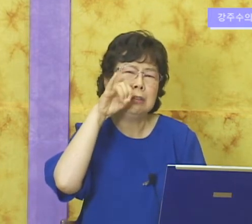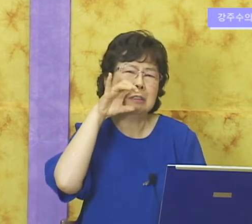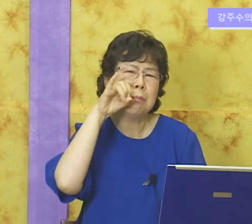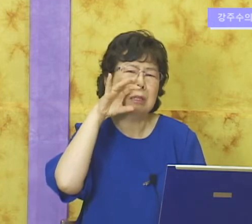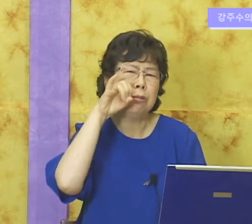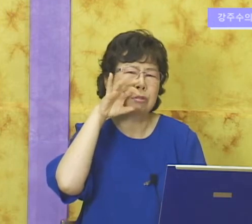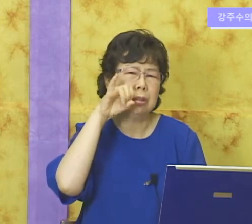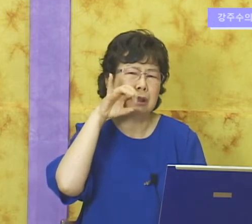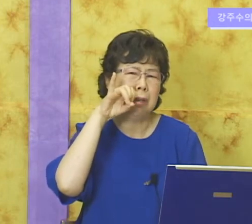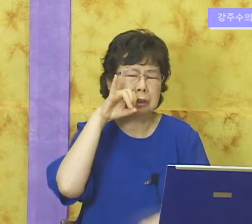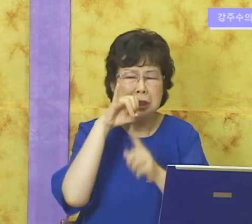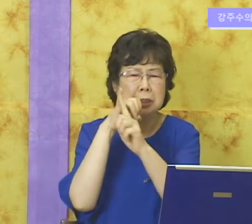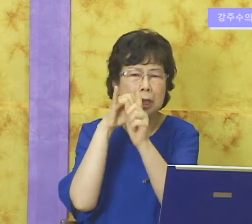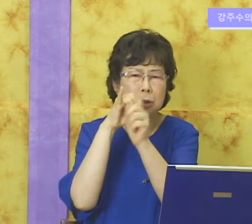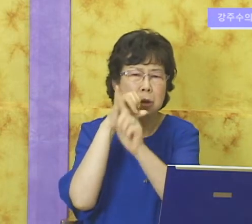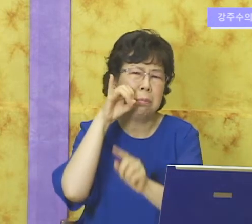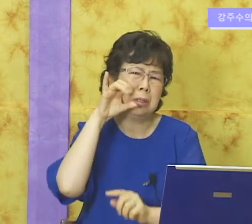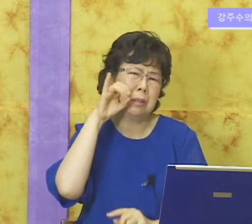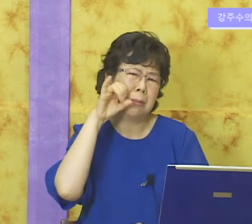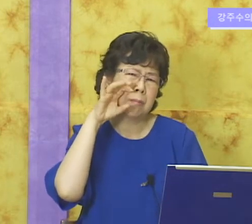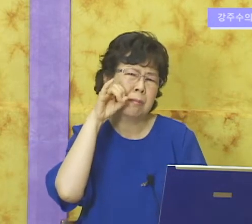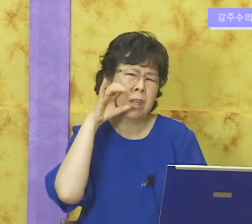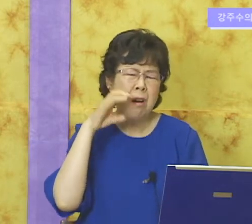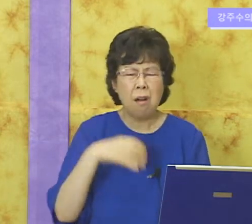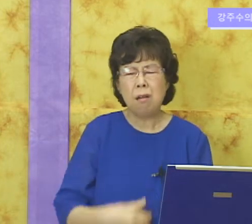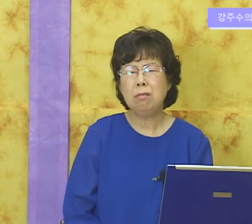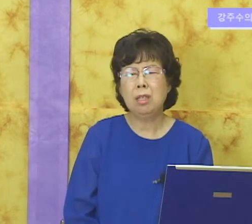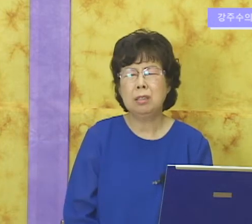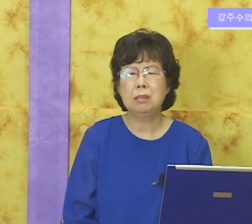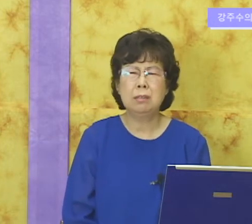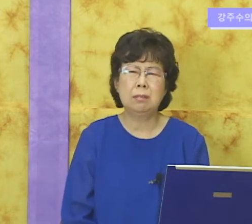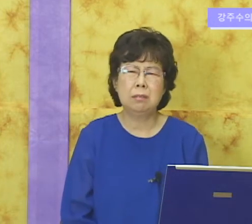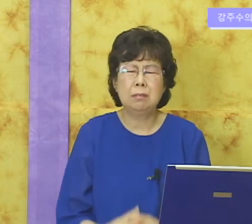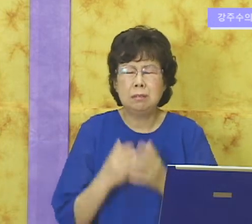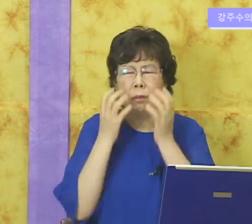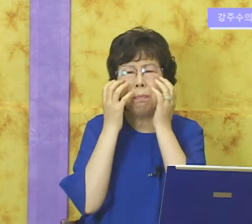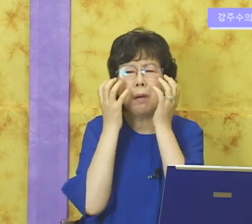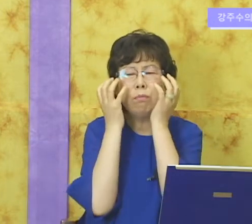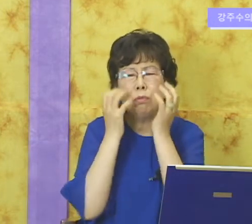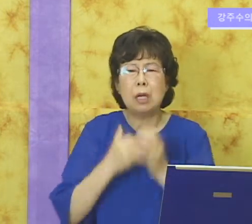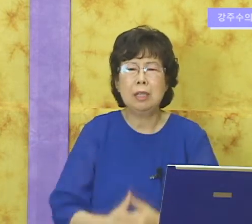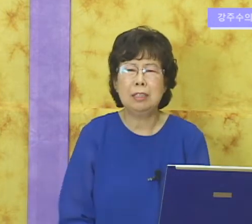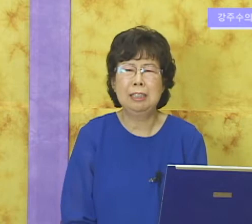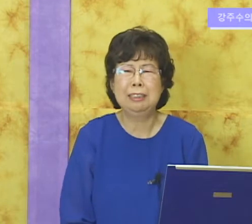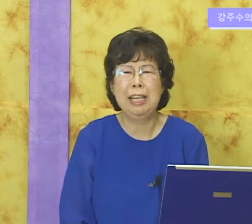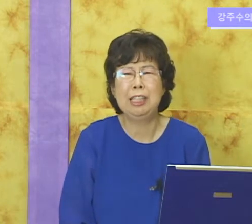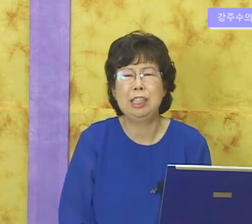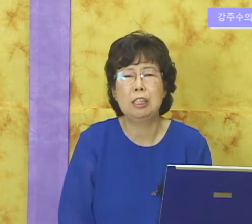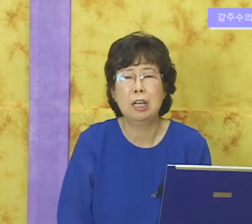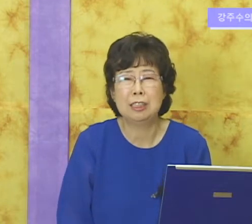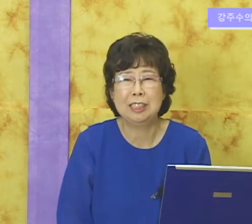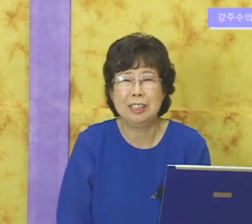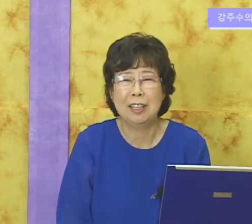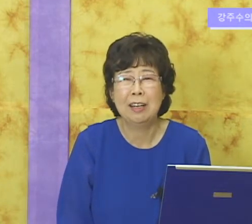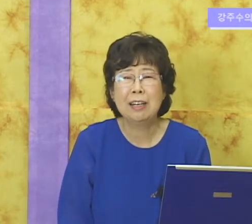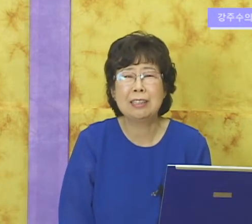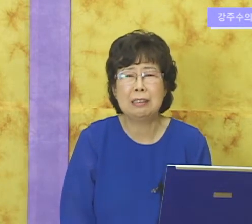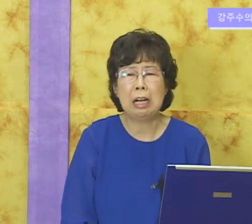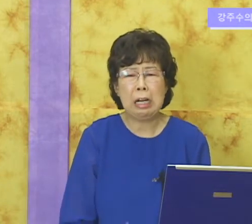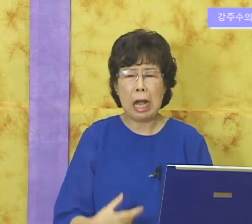이렇게 만들어주는 거예요. 자 여자라는 손을 펴서. 근데 저는 저 뺨 불룩한 걸 제일 싫어하거든요. 그래서 제가 나 안